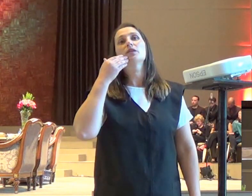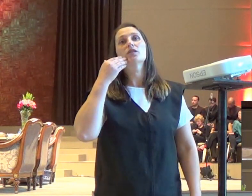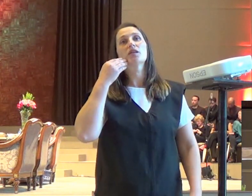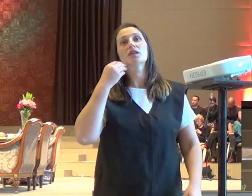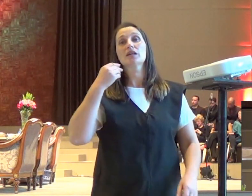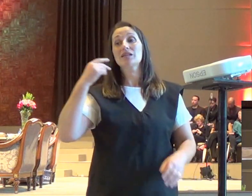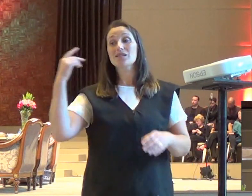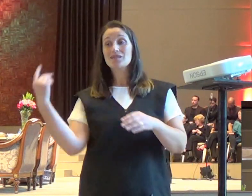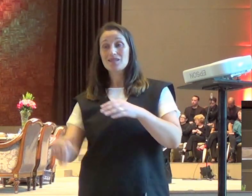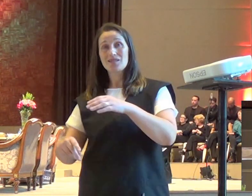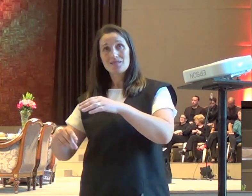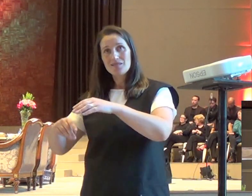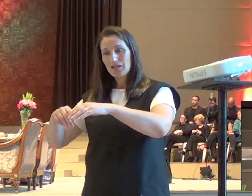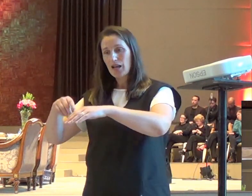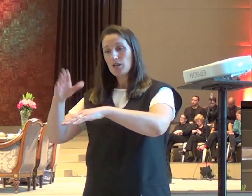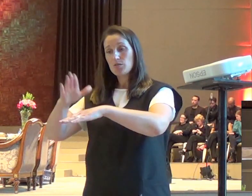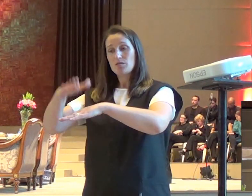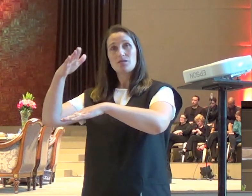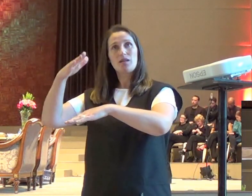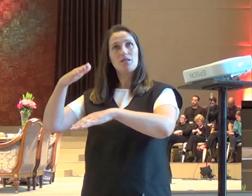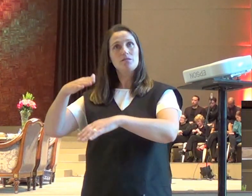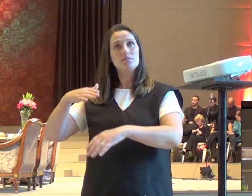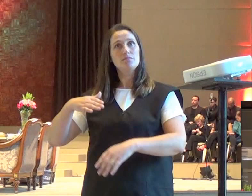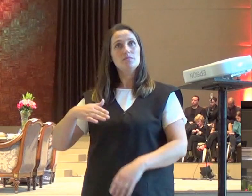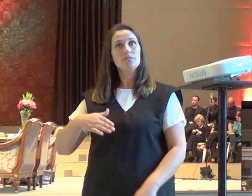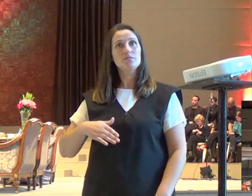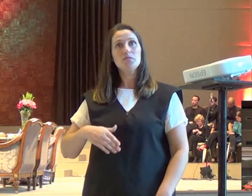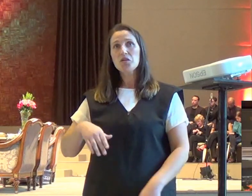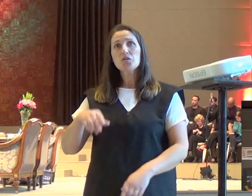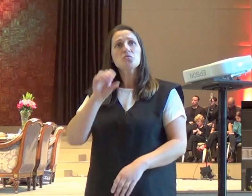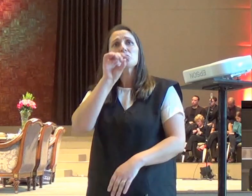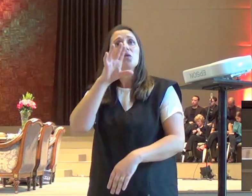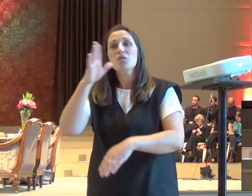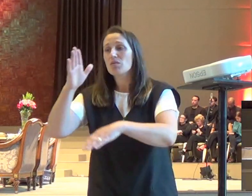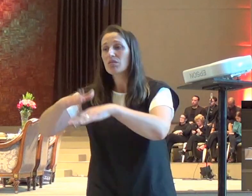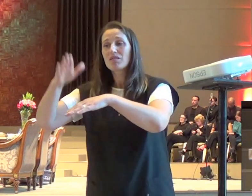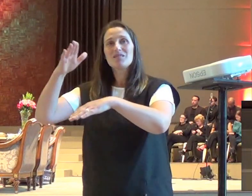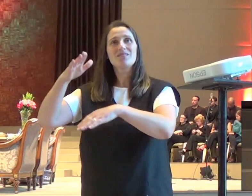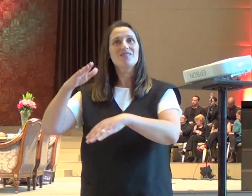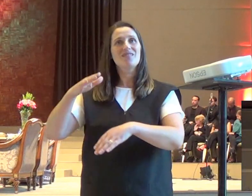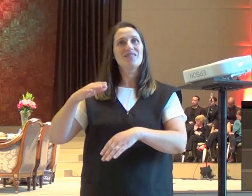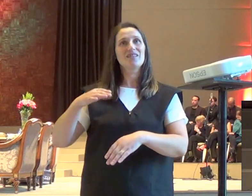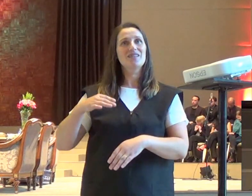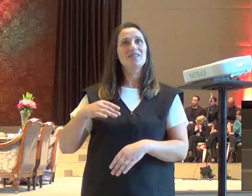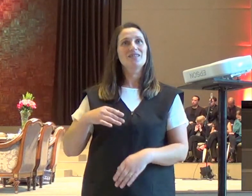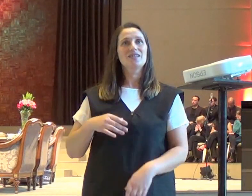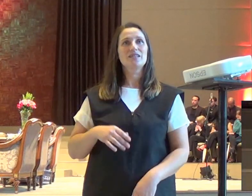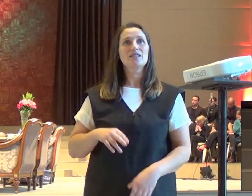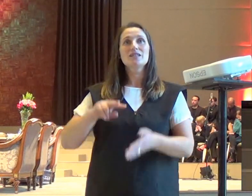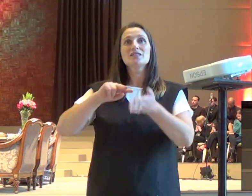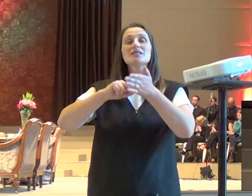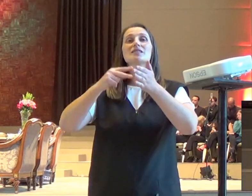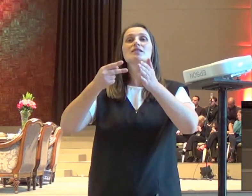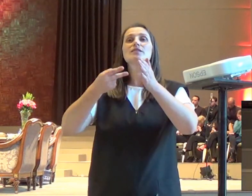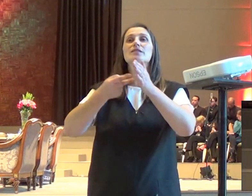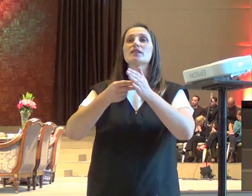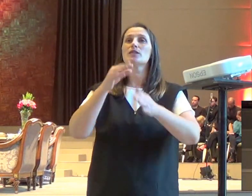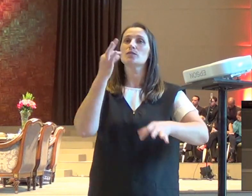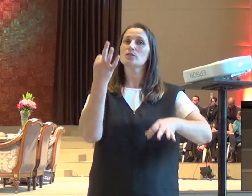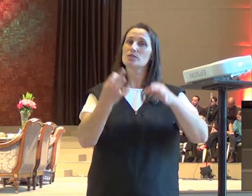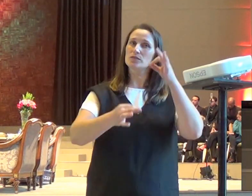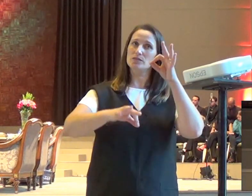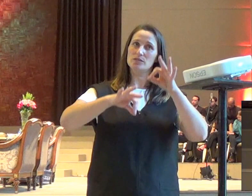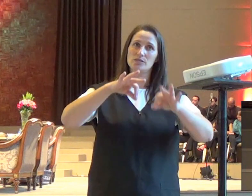vida toda e então aquele tapinha que eu dei se torna símbolo de justiça